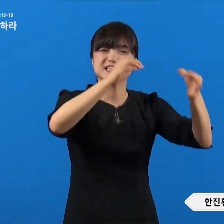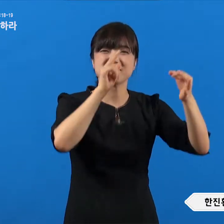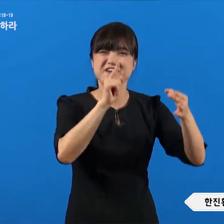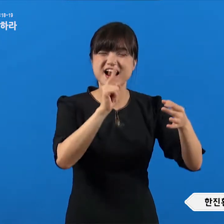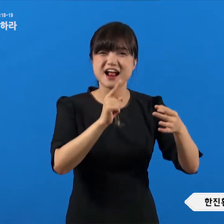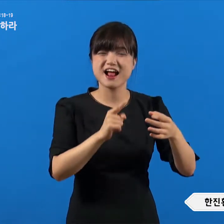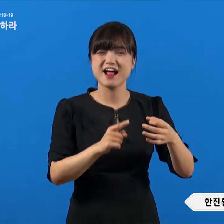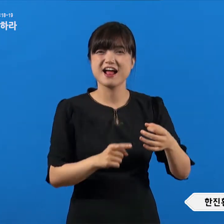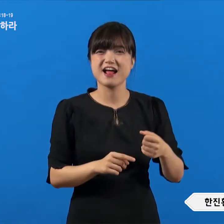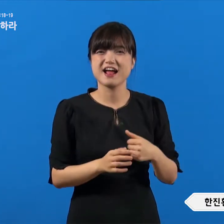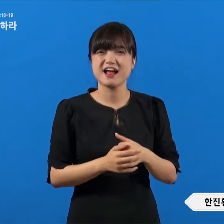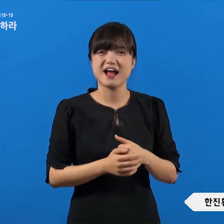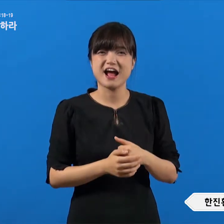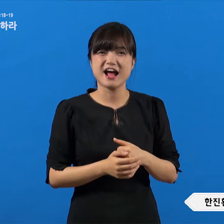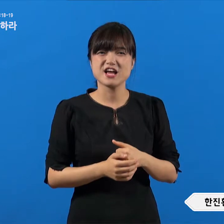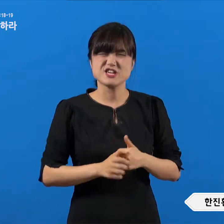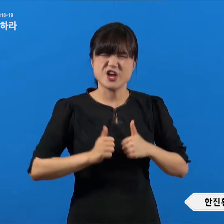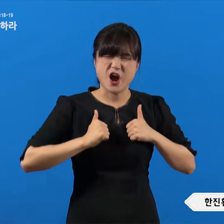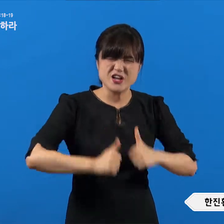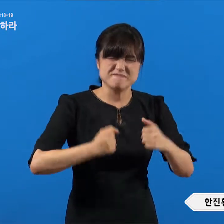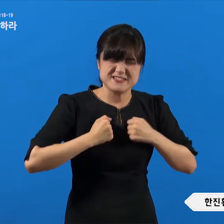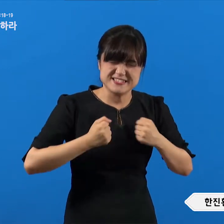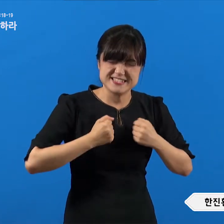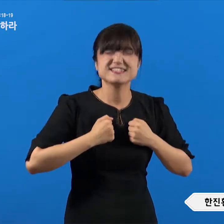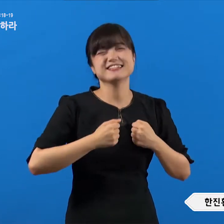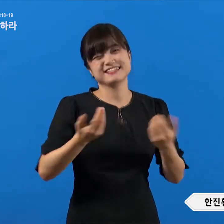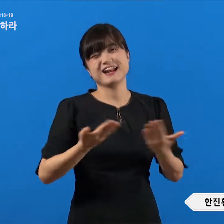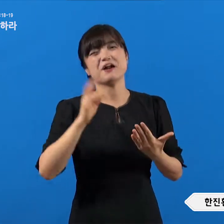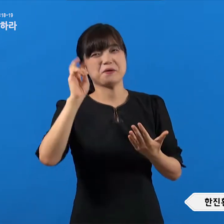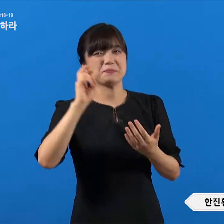둥 일합니다. 연봉도 팍팍 올라갑니다.